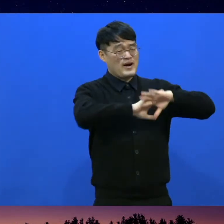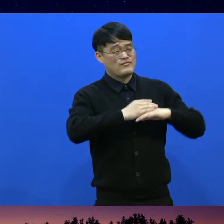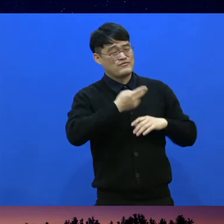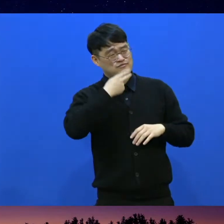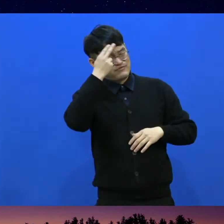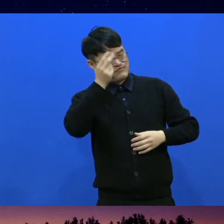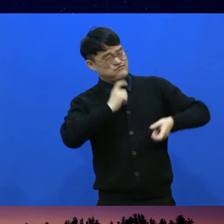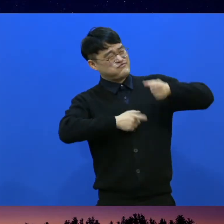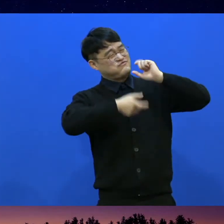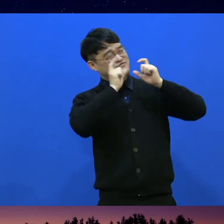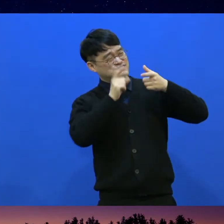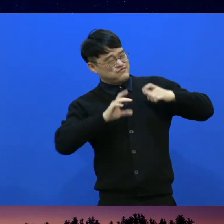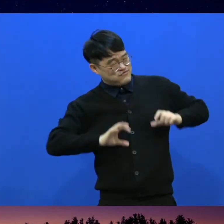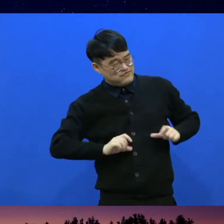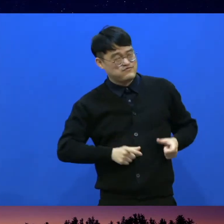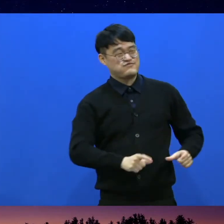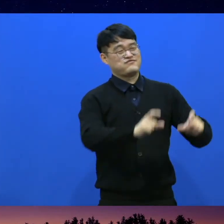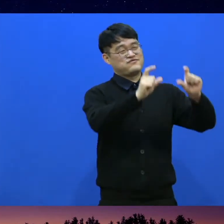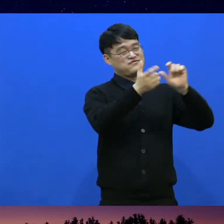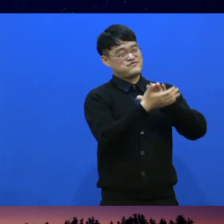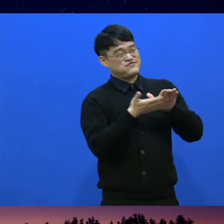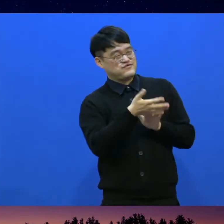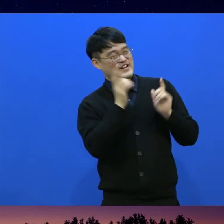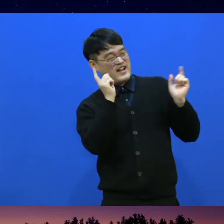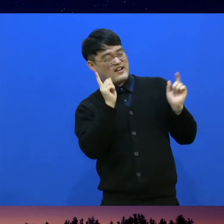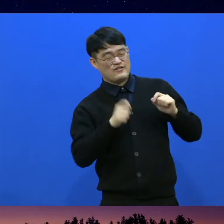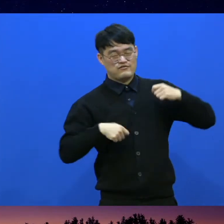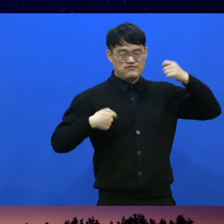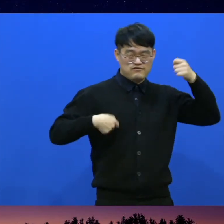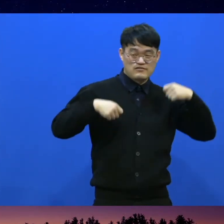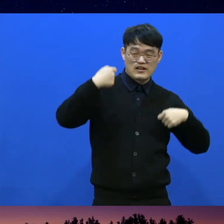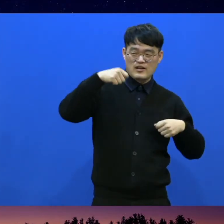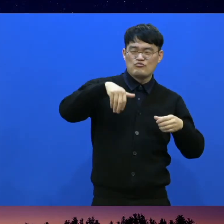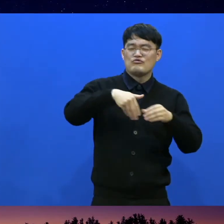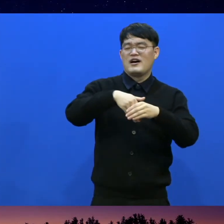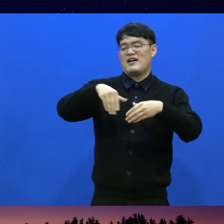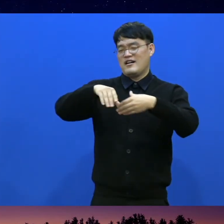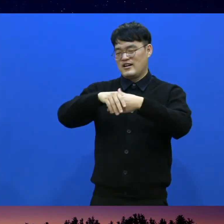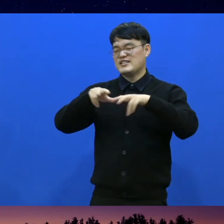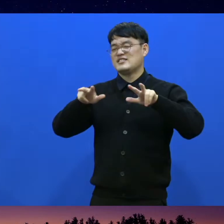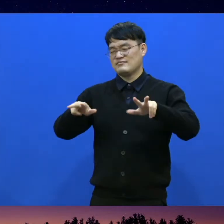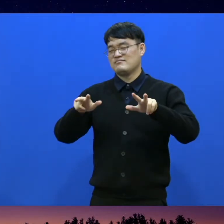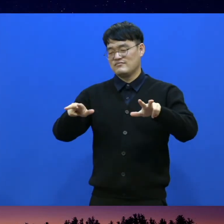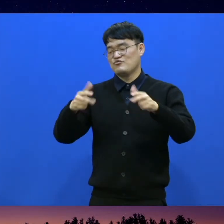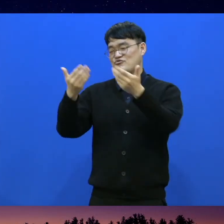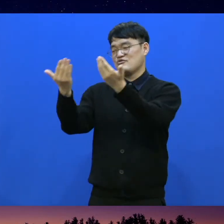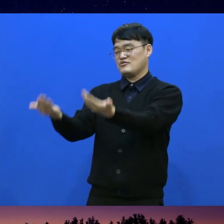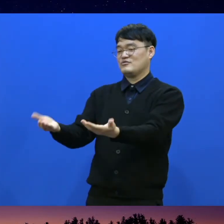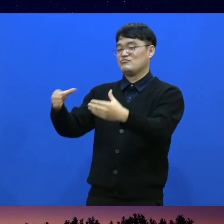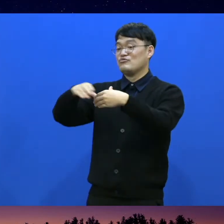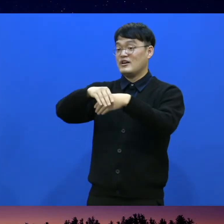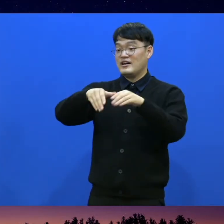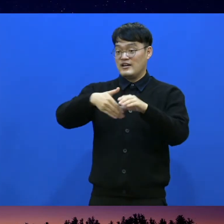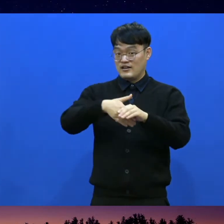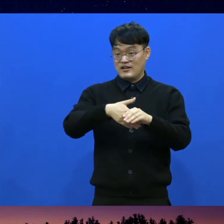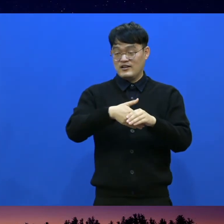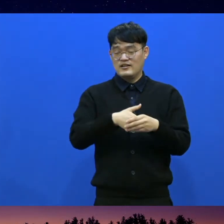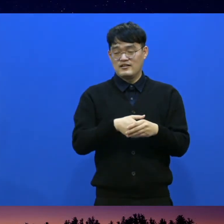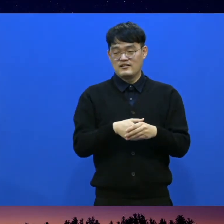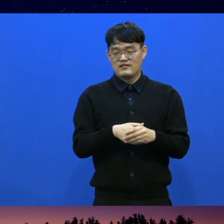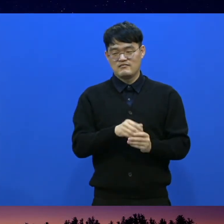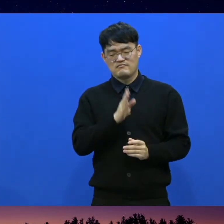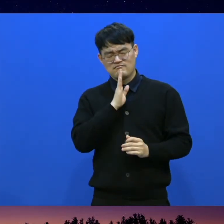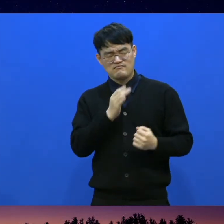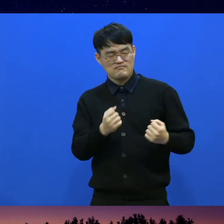문화가 이게 엔터테인먼트 문화, 레이저 문화로 가는 거거든요. 할리데이 문화로 간단 말이죠. 이게 굉장히